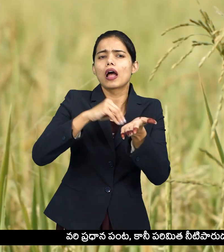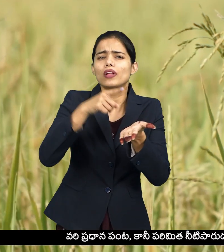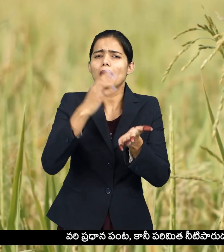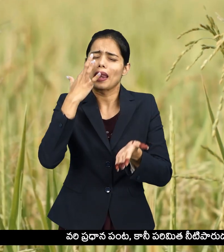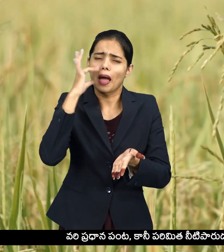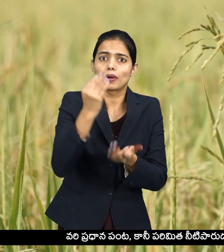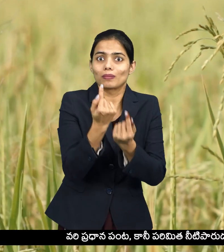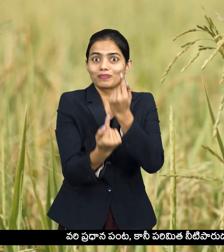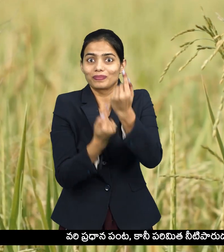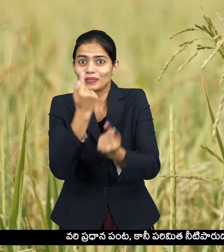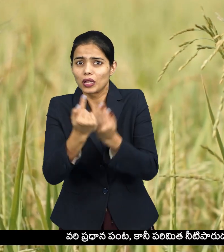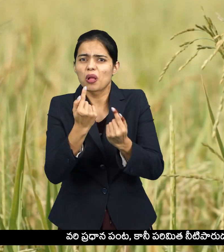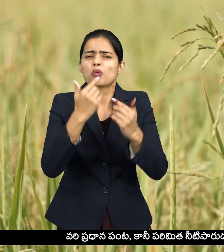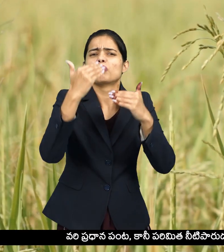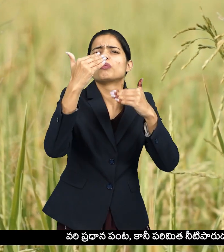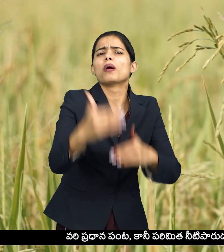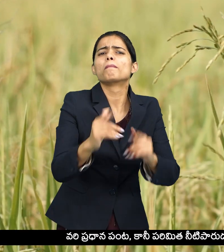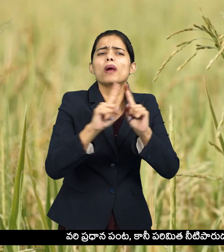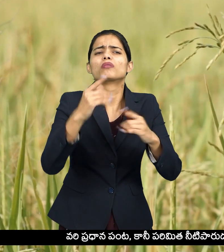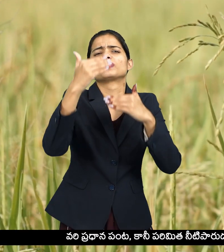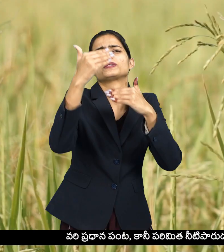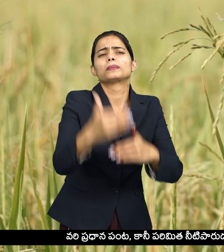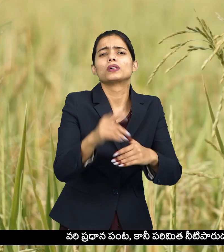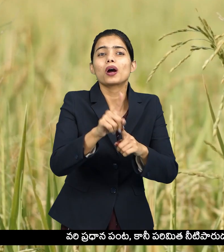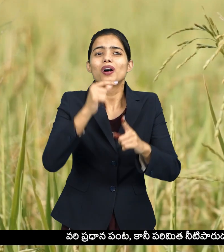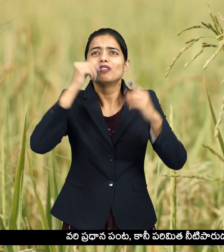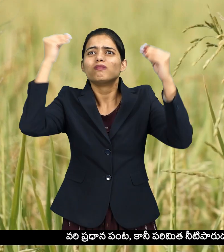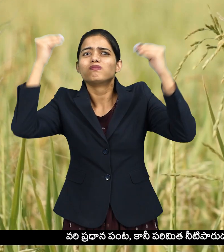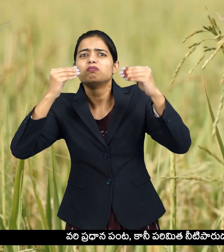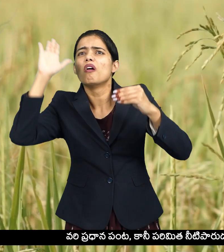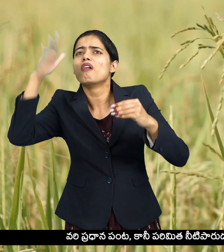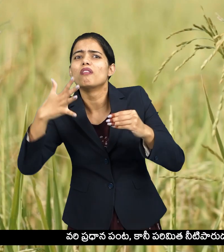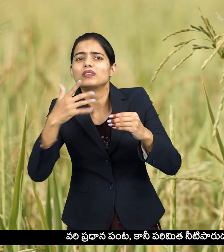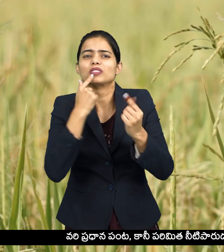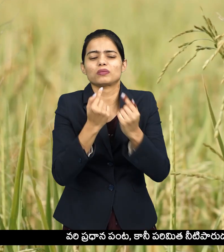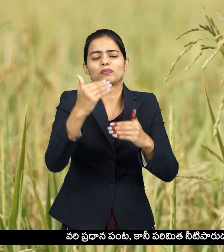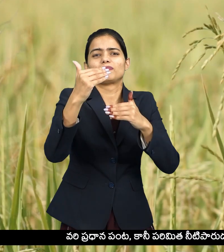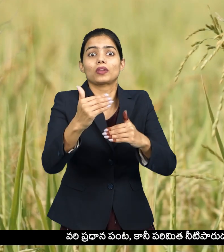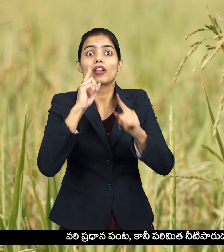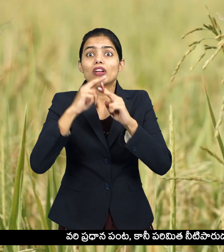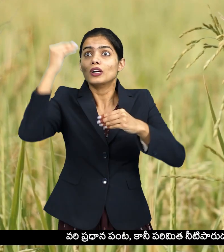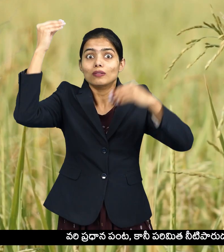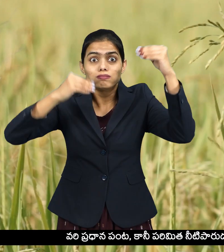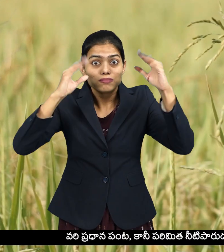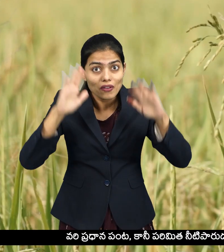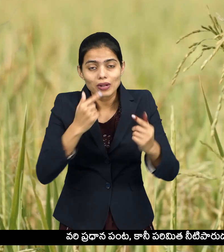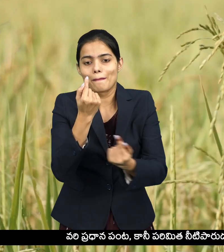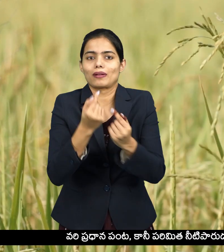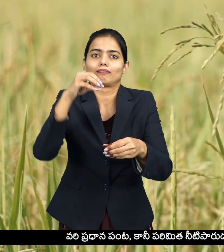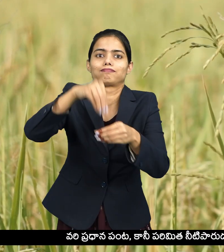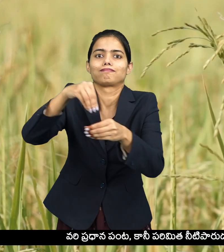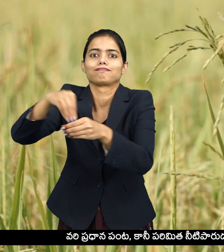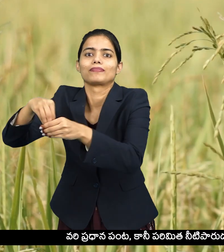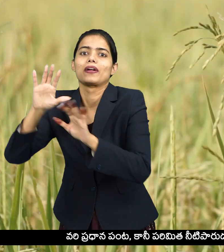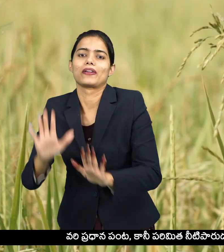వారి ప్రధాన పంట. కానీ పరిమిత నీటిపారుదల ఉండడం వల్ల వారు వర్షపాతంపై